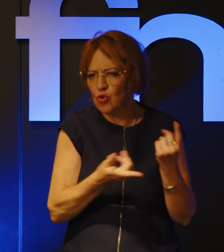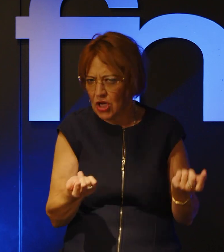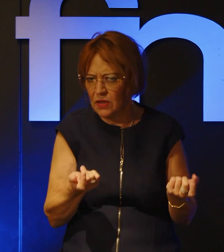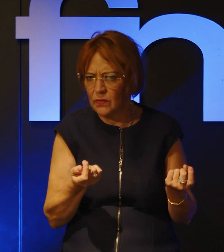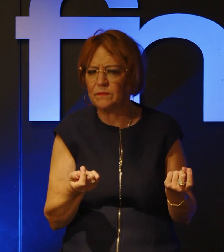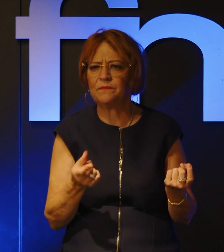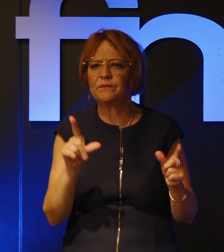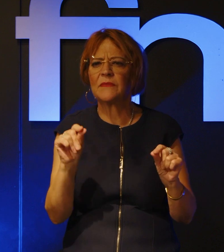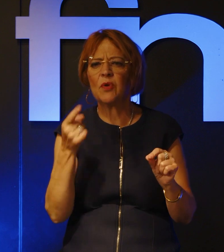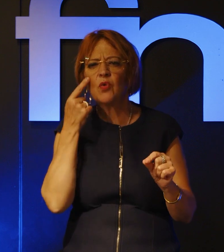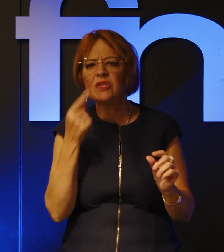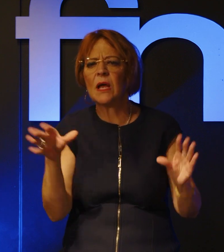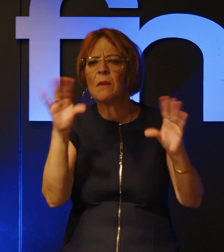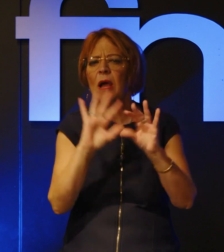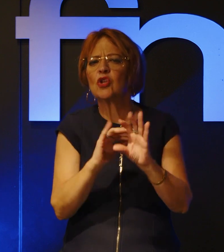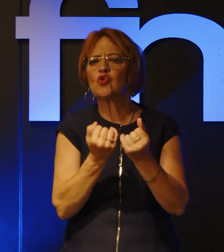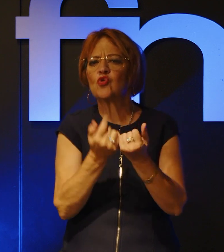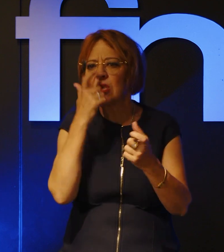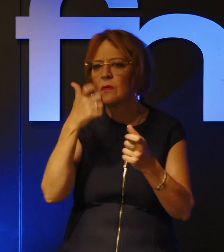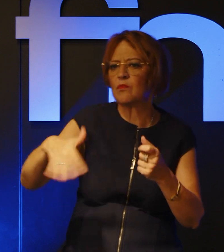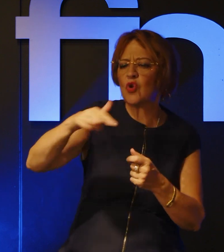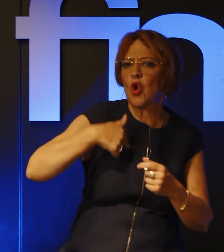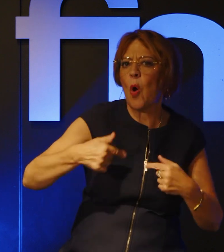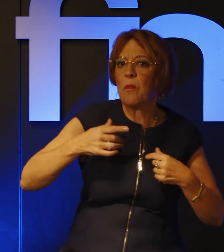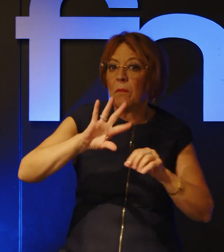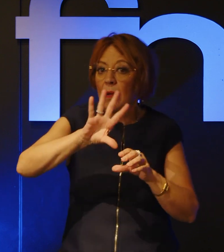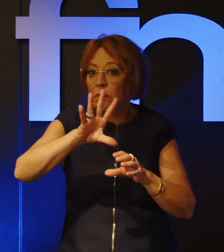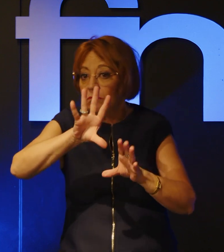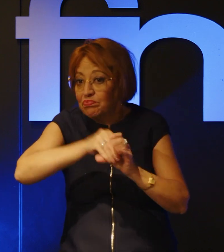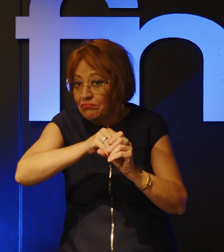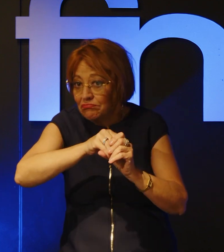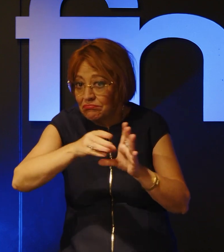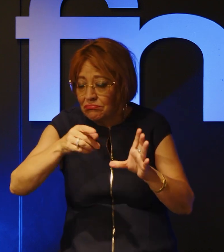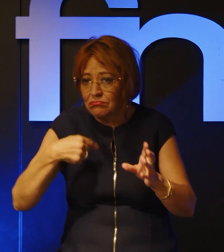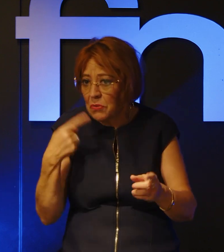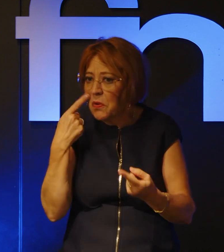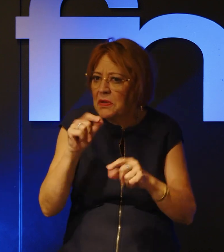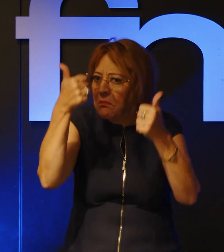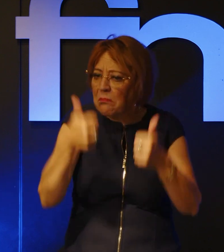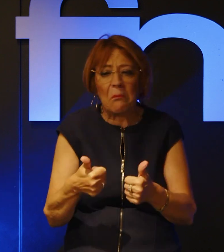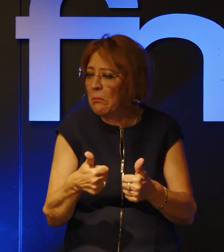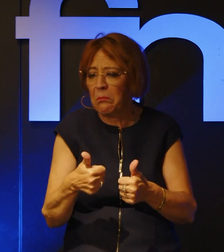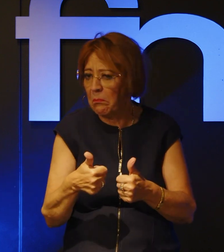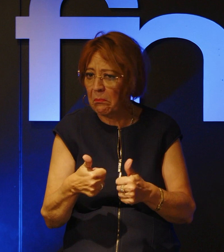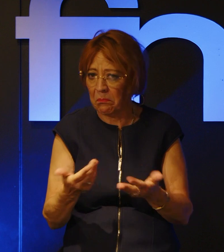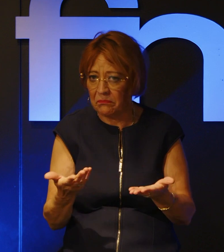também conhecer mais a sociedade civil em que eu própria estava inserida e que não conhecia bem